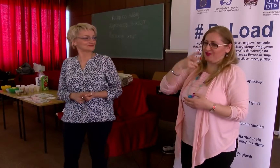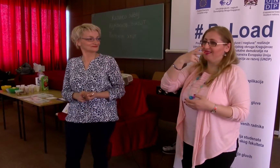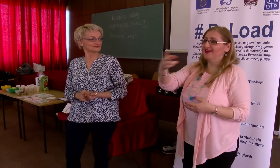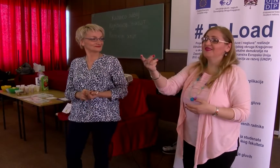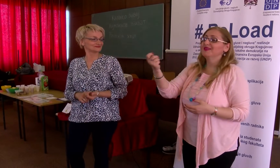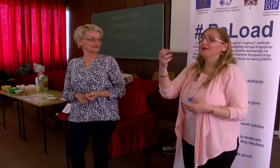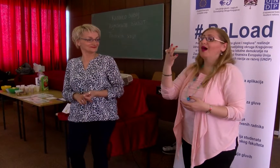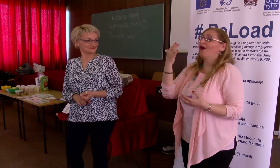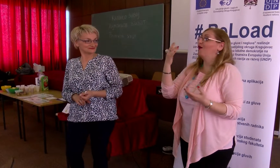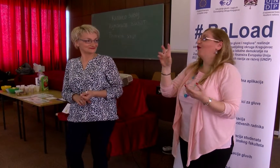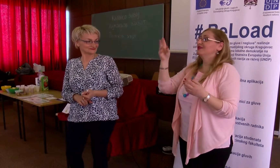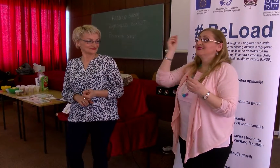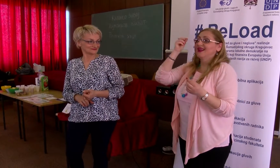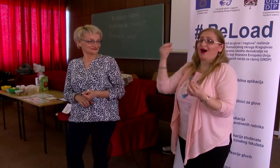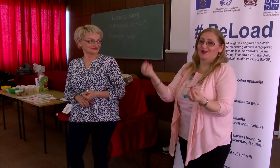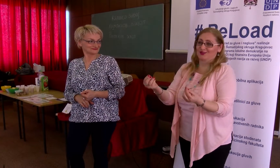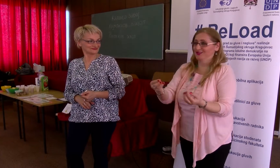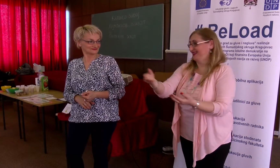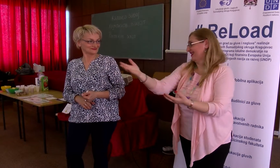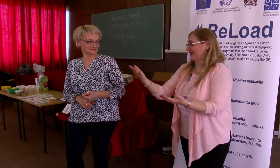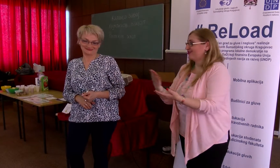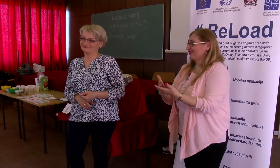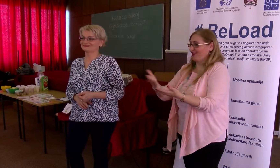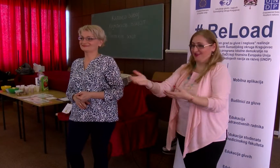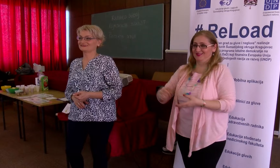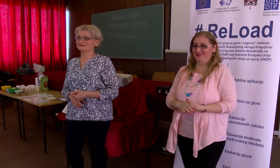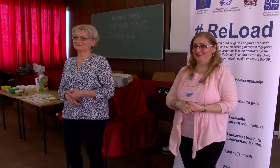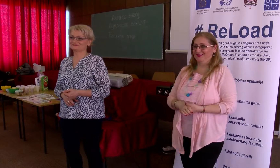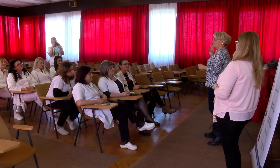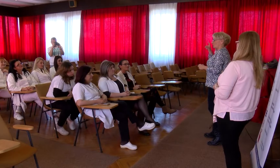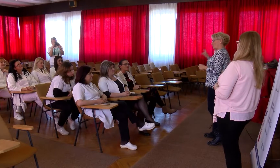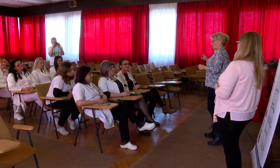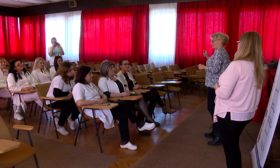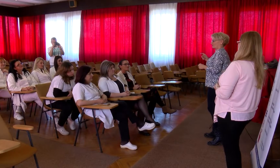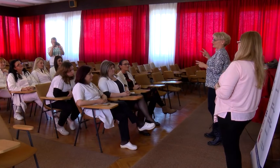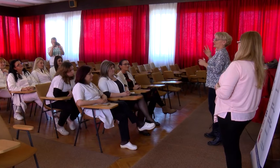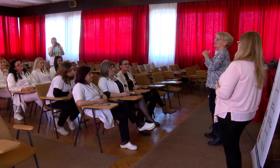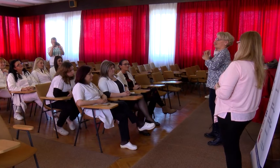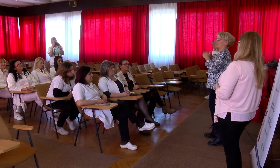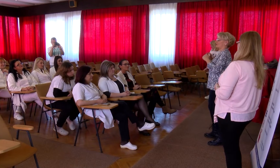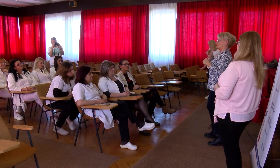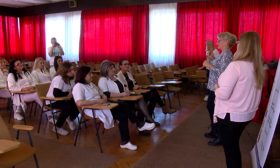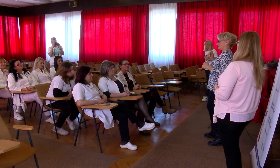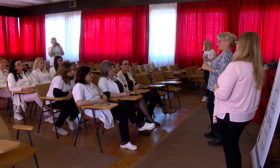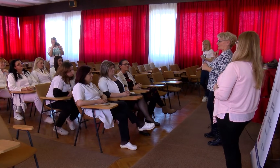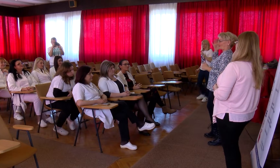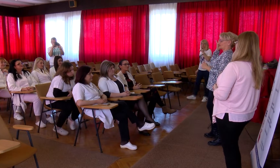nagluve zdravstvenim radnicima organizovali radionice osnove znakovnog jezika. Učesnici projekta upoznali su se sa problemima sa kojima